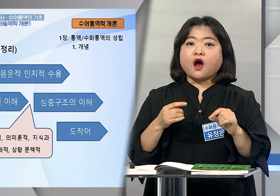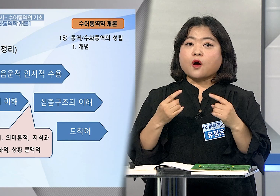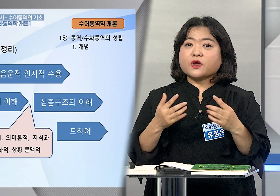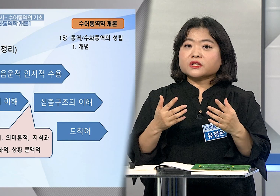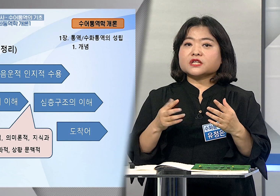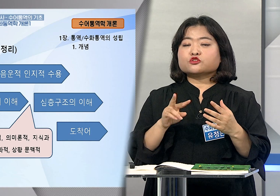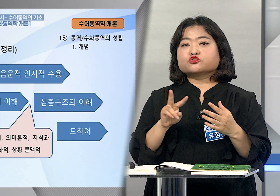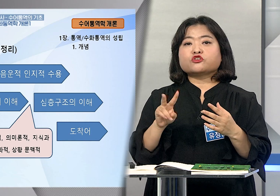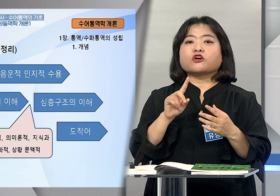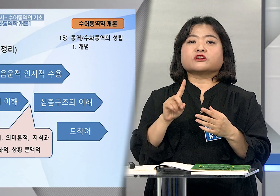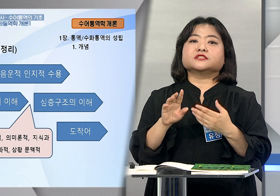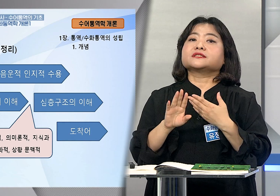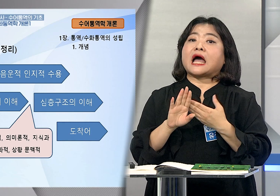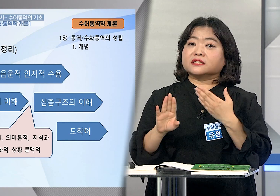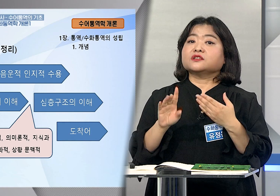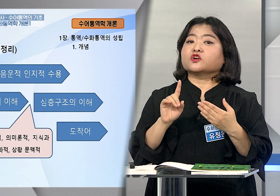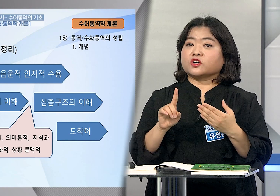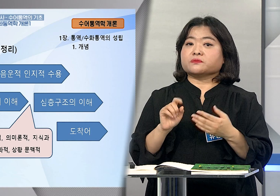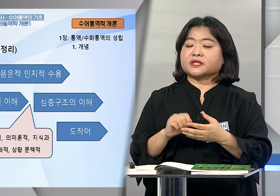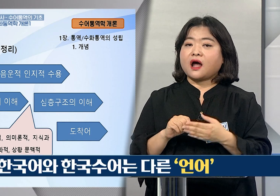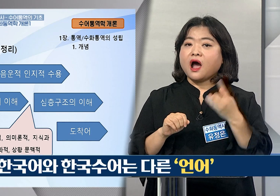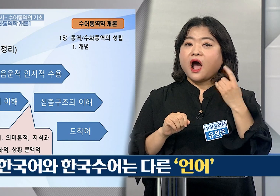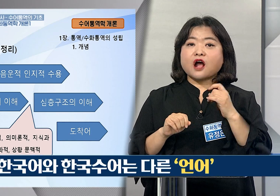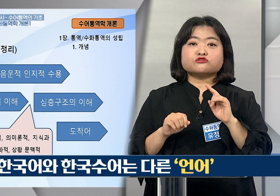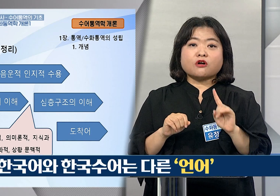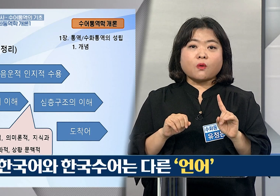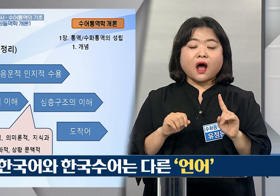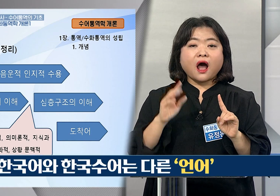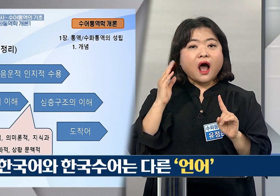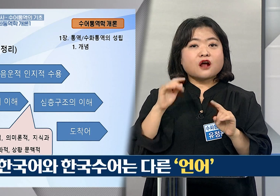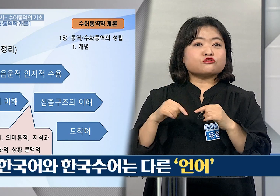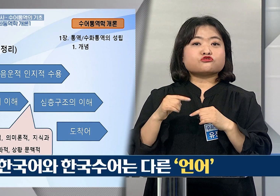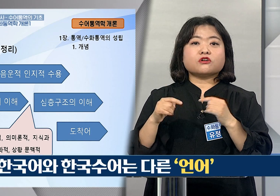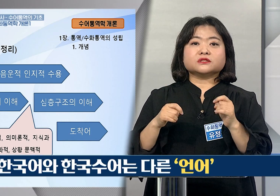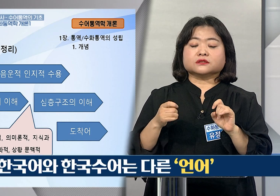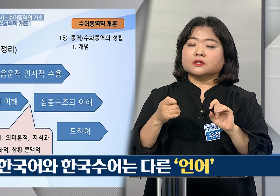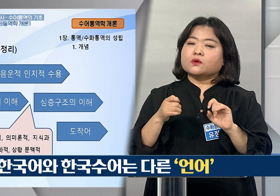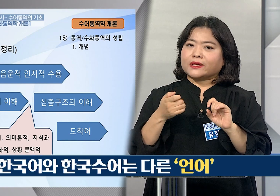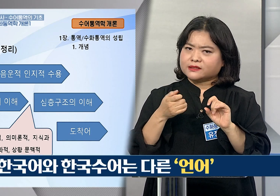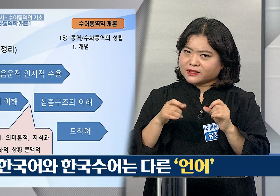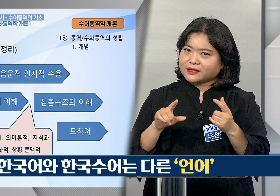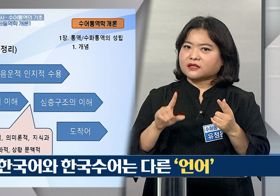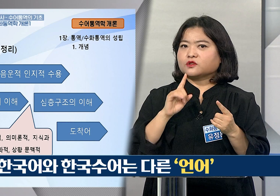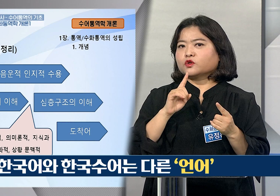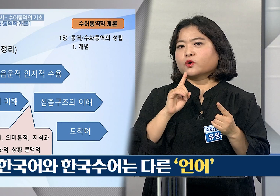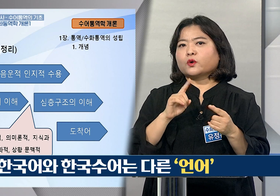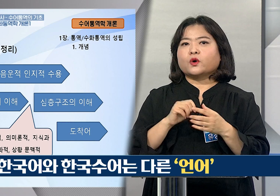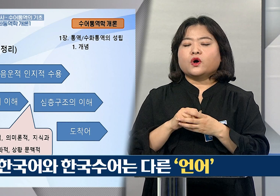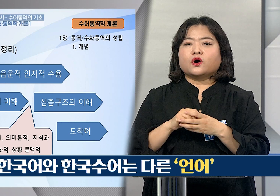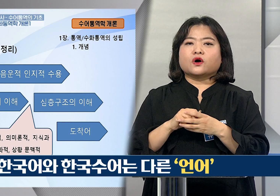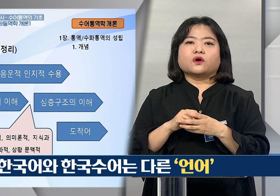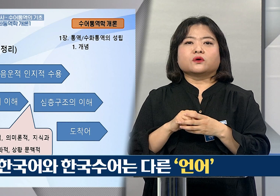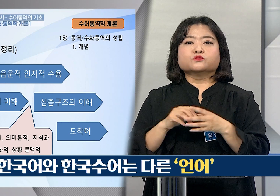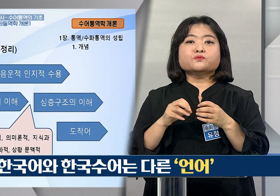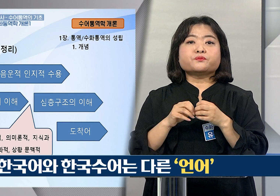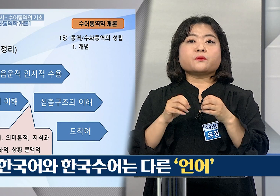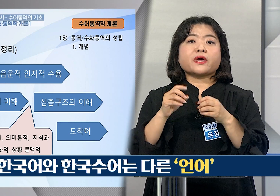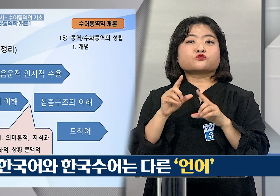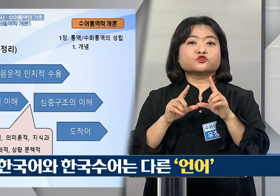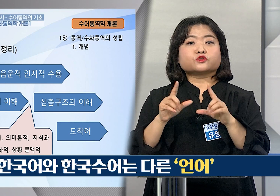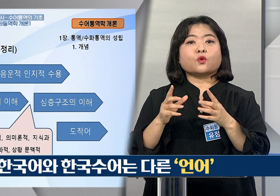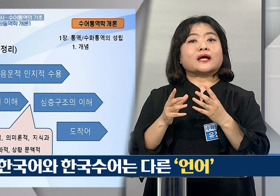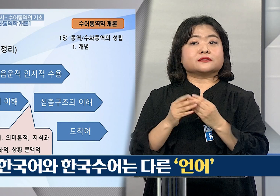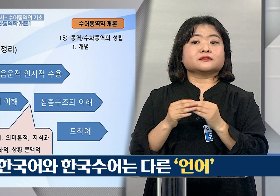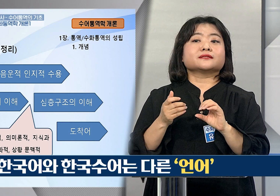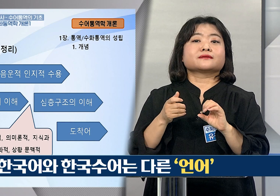있는데 엄연히 두 언어는 다른 언어입니다. 한국어와 한국 수어는 완전히 다른 언어로